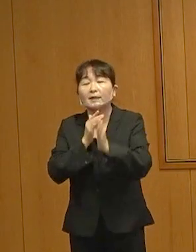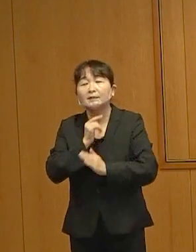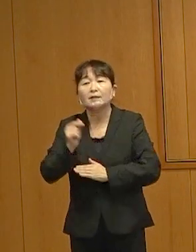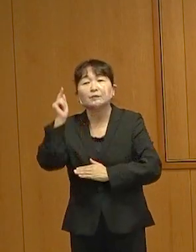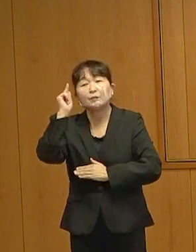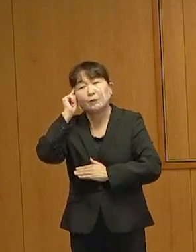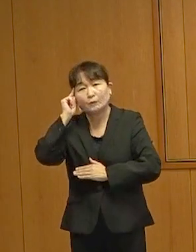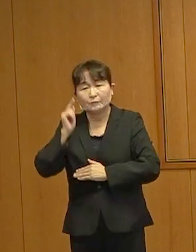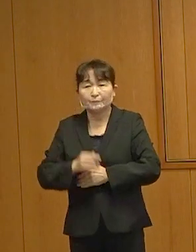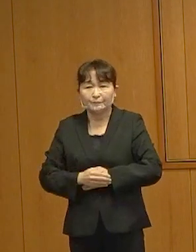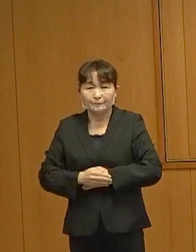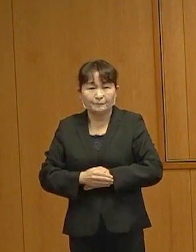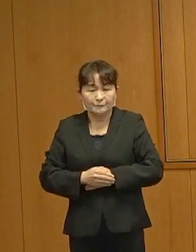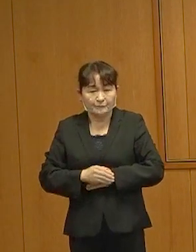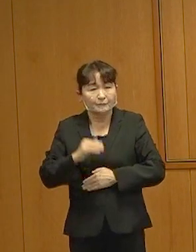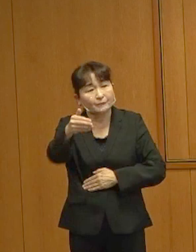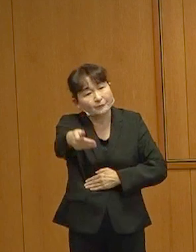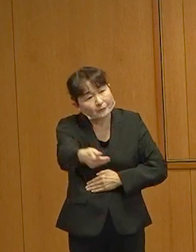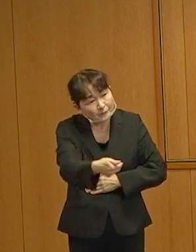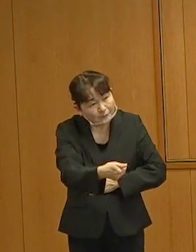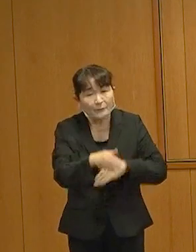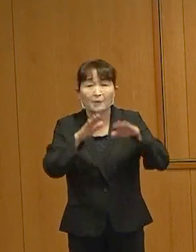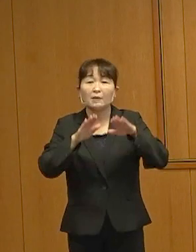今お話の中であった、